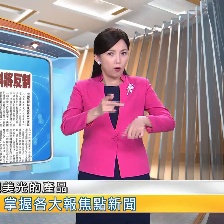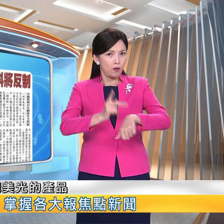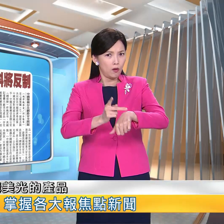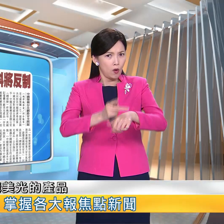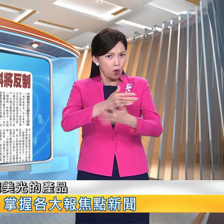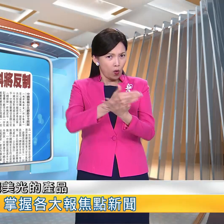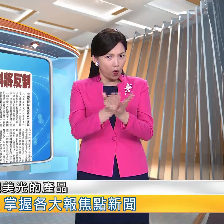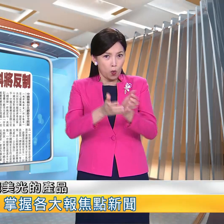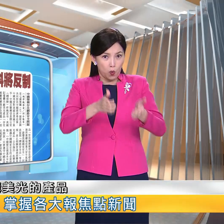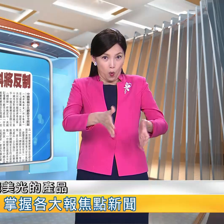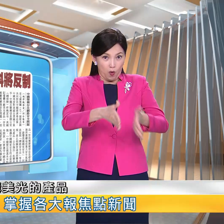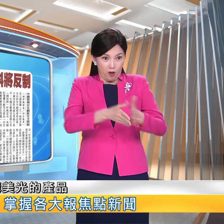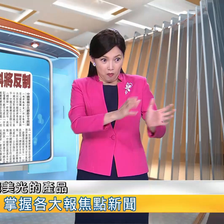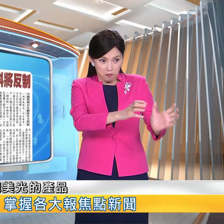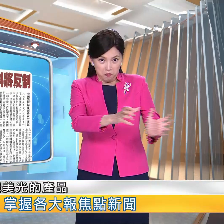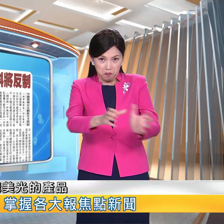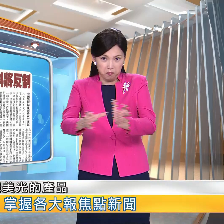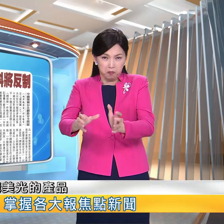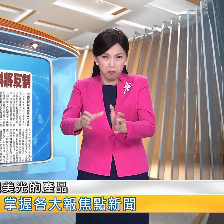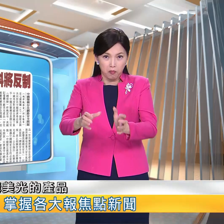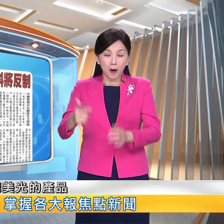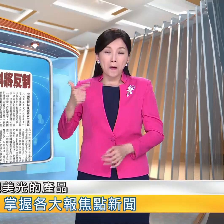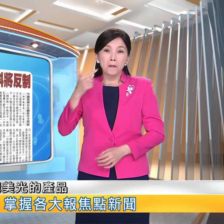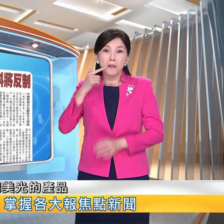购美光的产品。